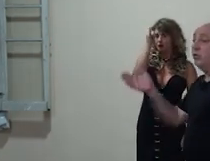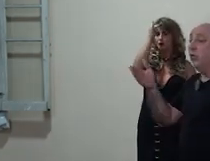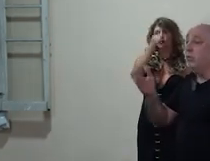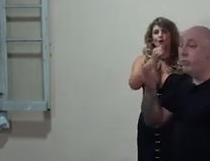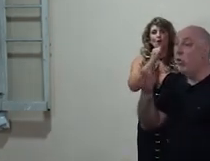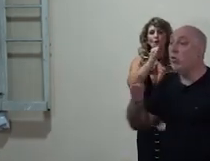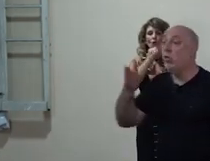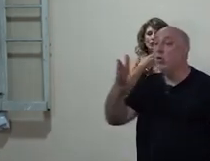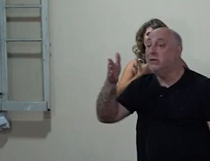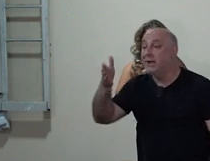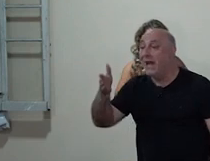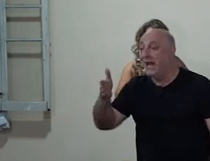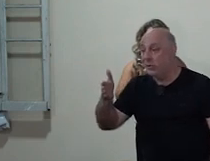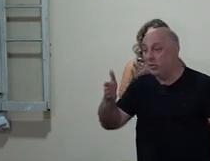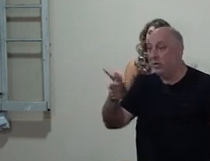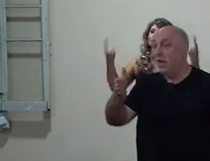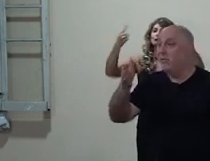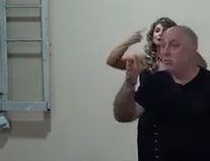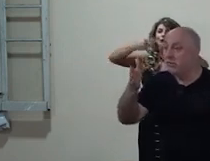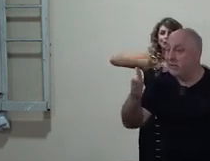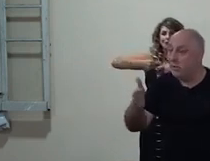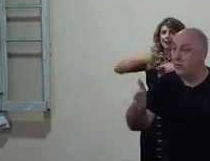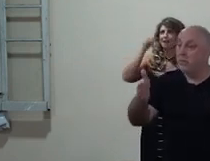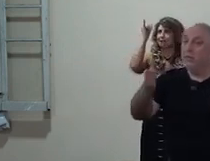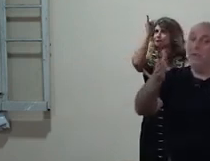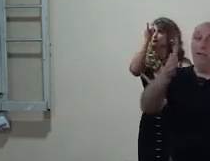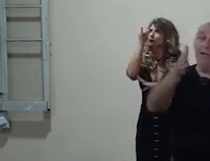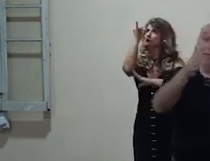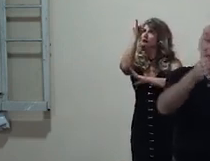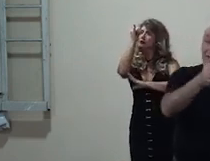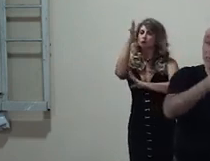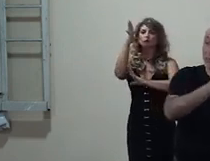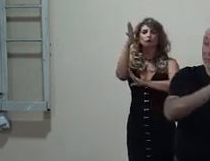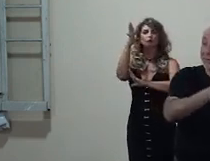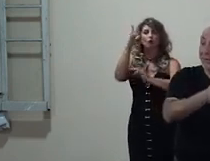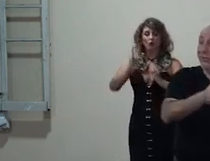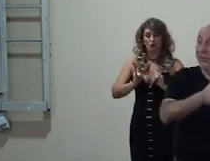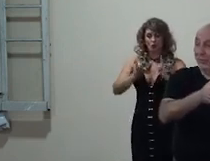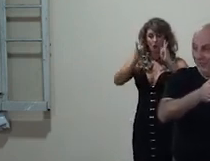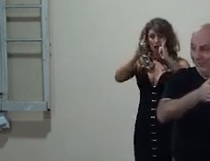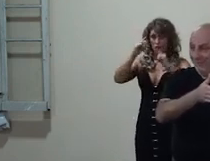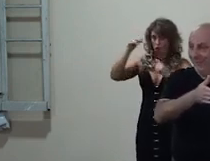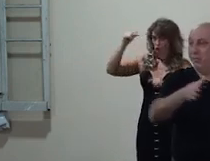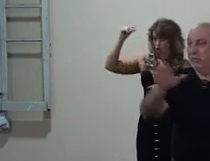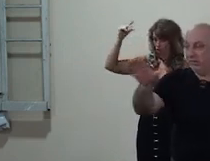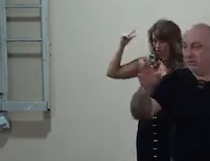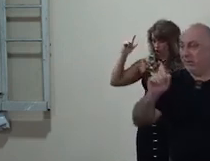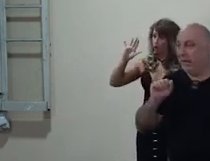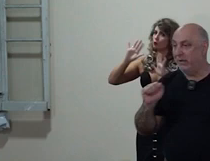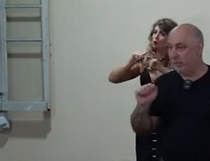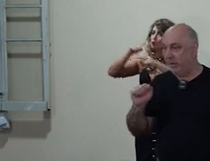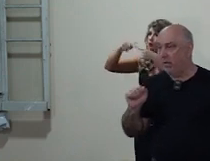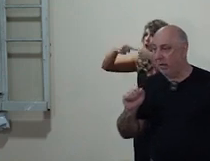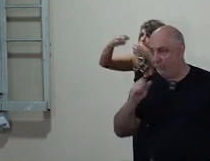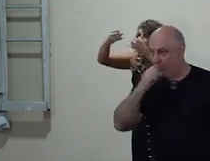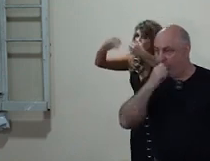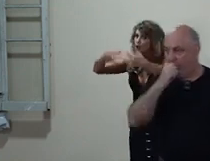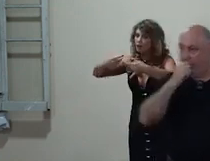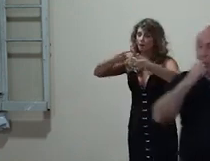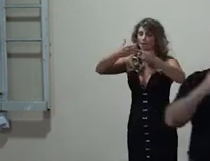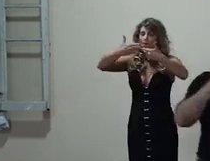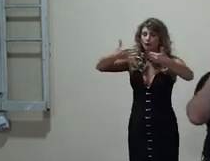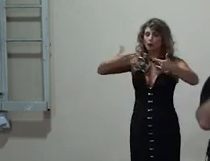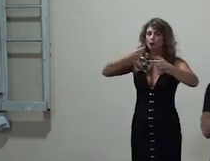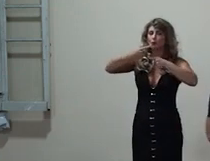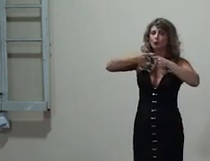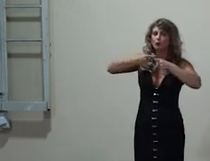exemplo, eu sou um pouco contrário a museu em prédio antigo, depois eu vou explicar isso melhor,